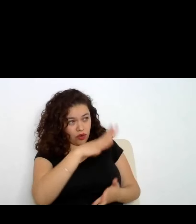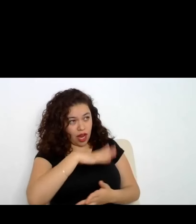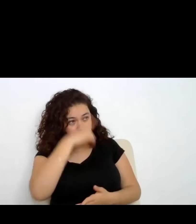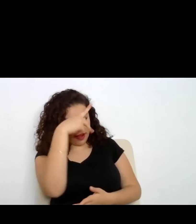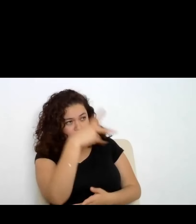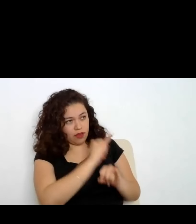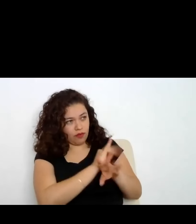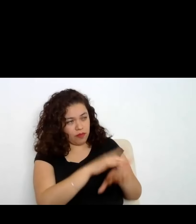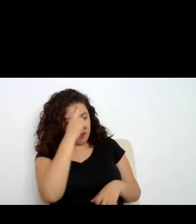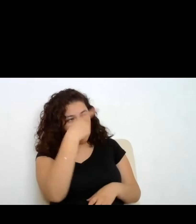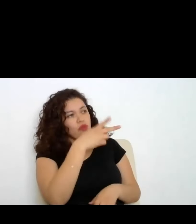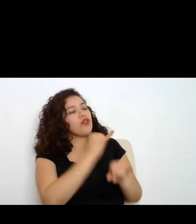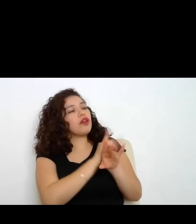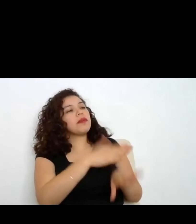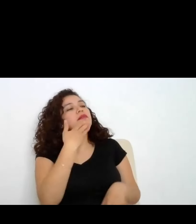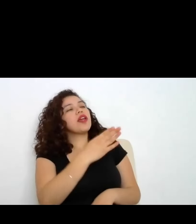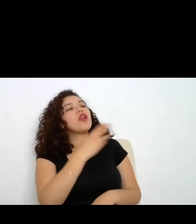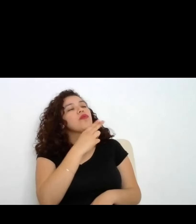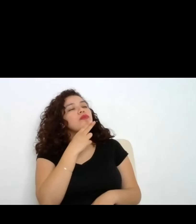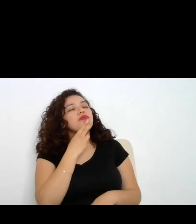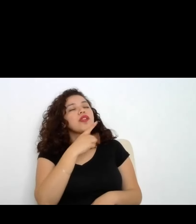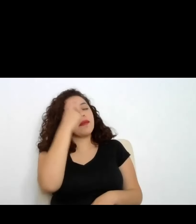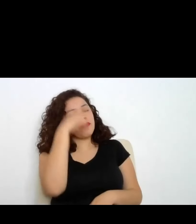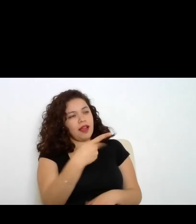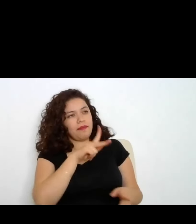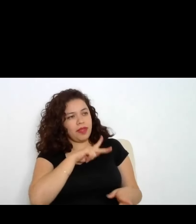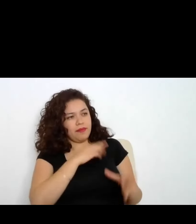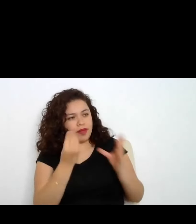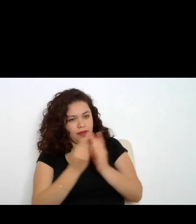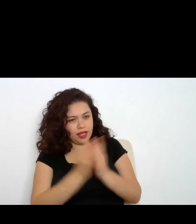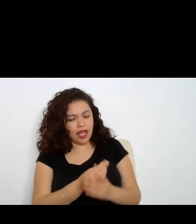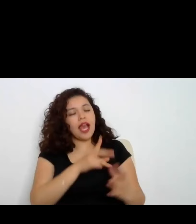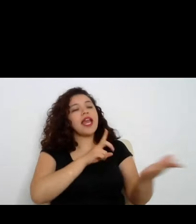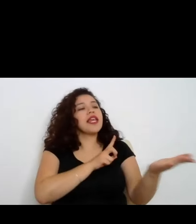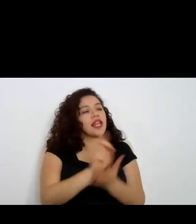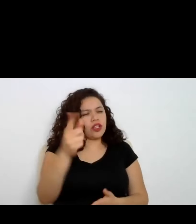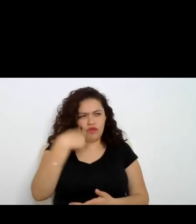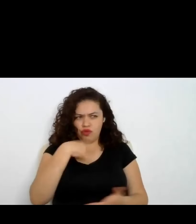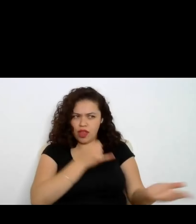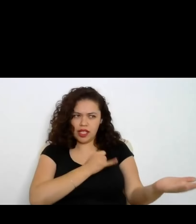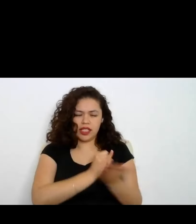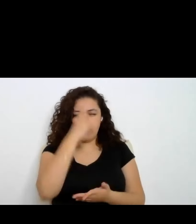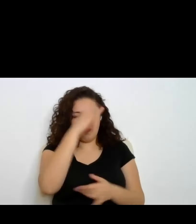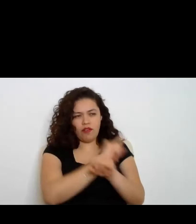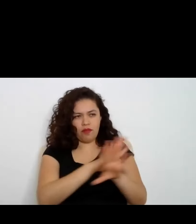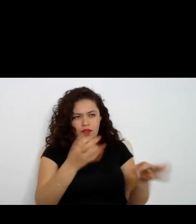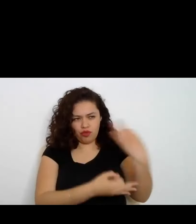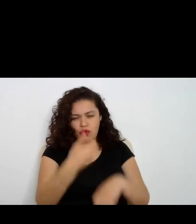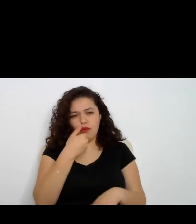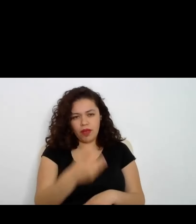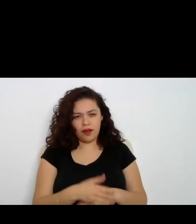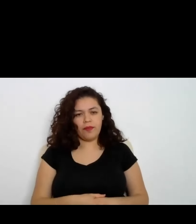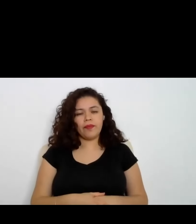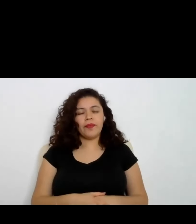el buen uso de la información personal y privacidad y el derecho a la autodeterminación informativa de